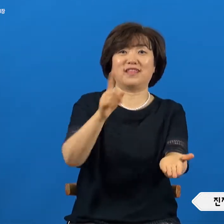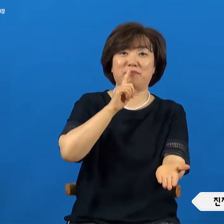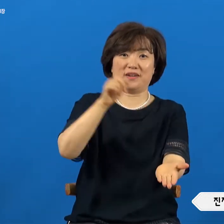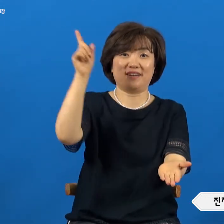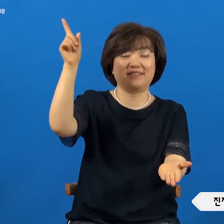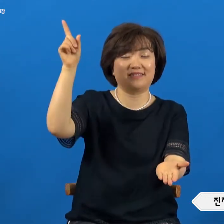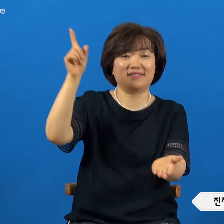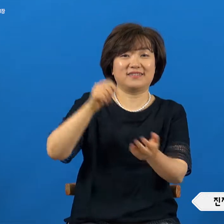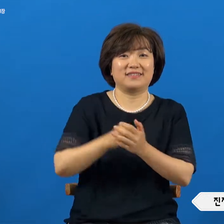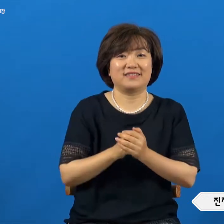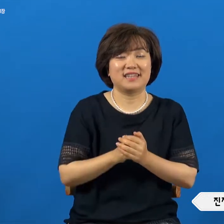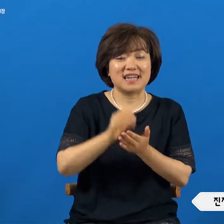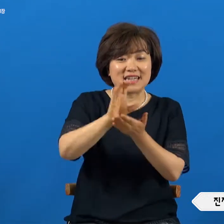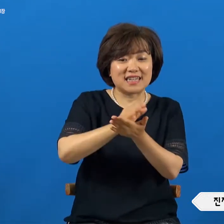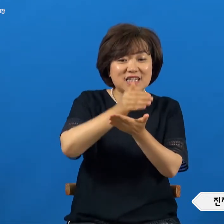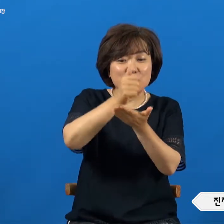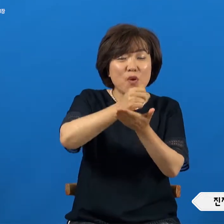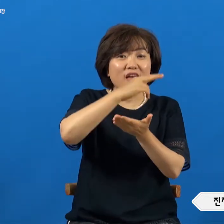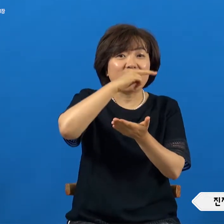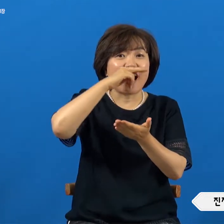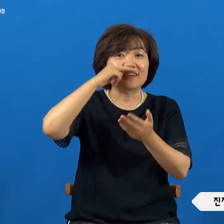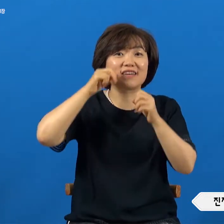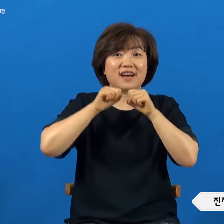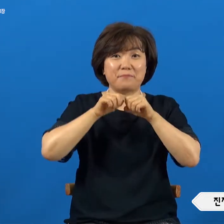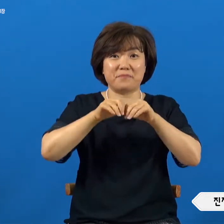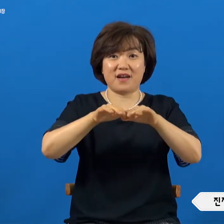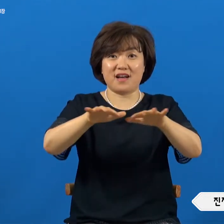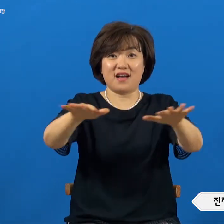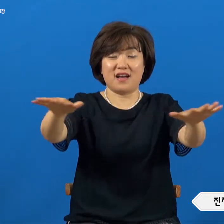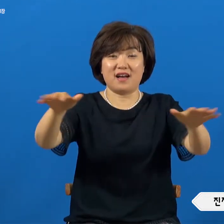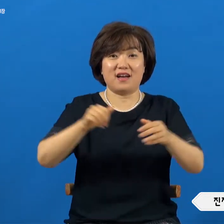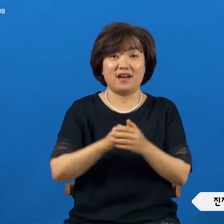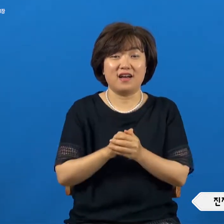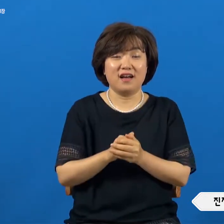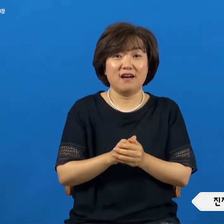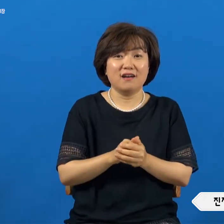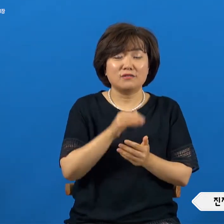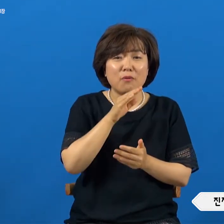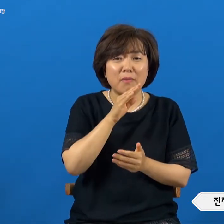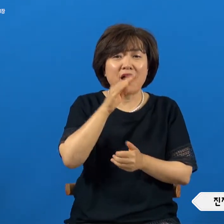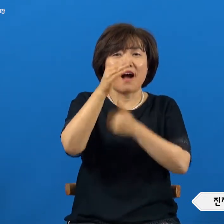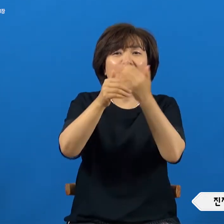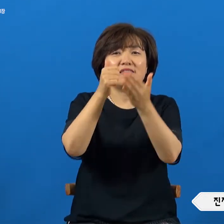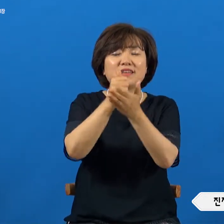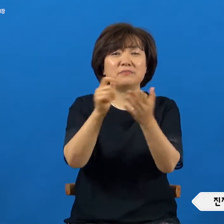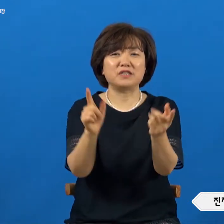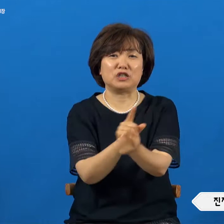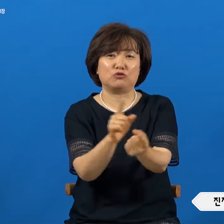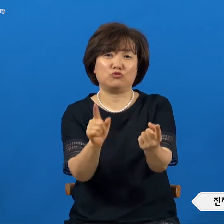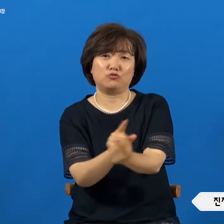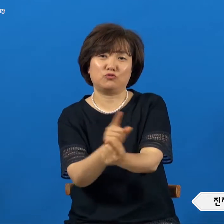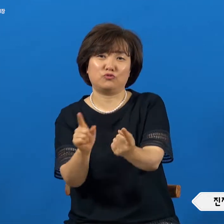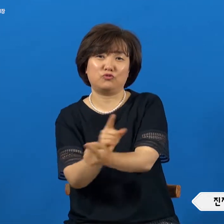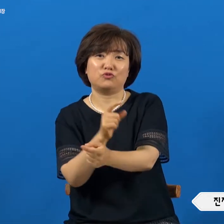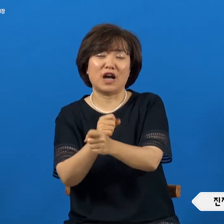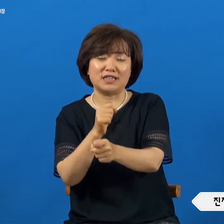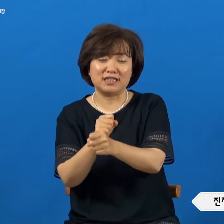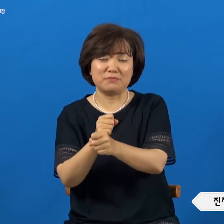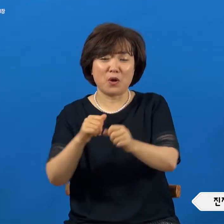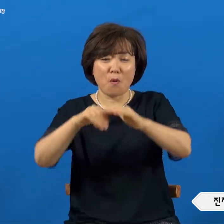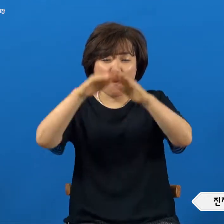말씀합니다. 그리스도의 향기가 납니다. 하나님의 치유하심이 그 기름이 온 몸을 적시는 것처럼